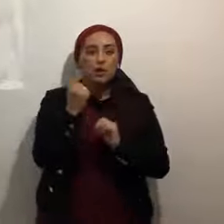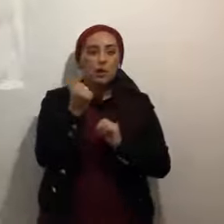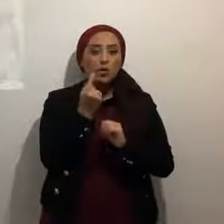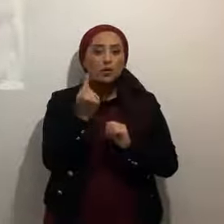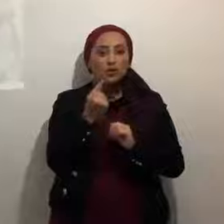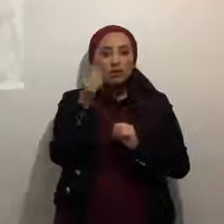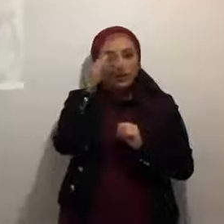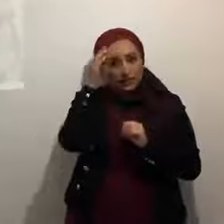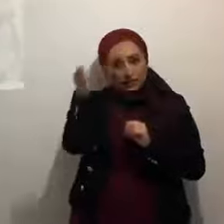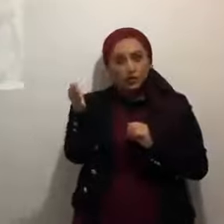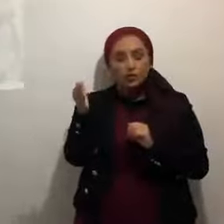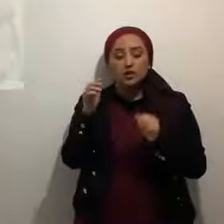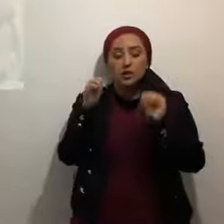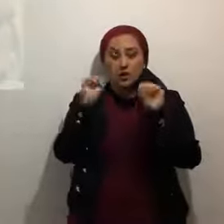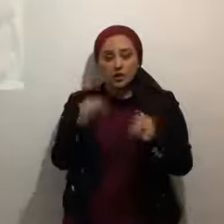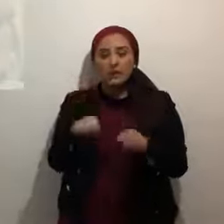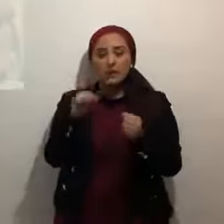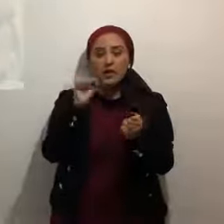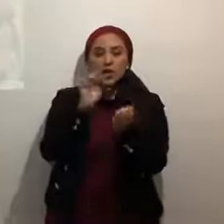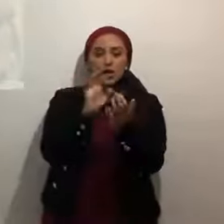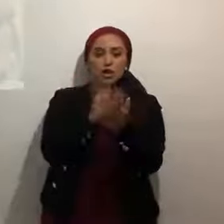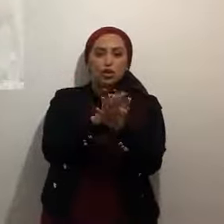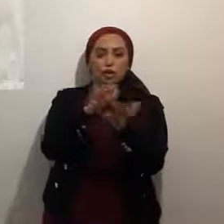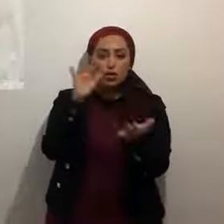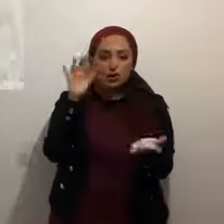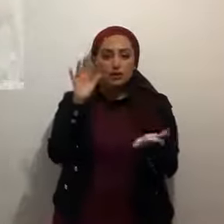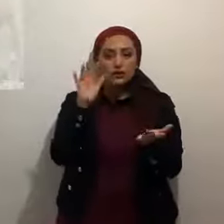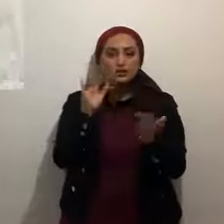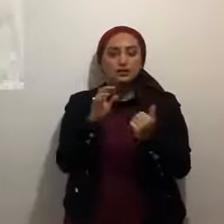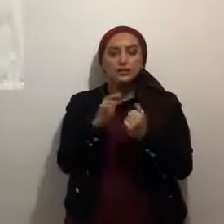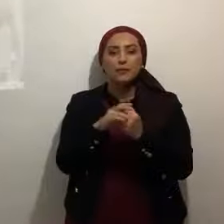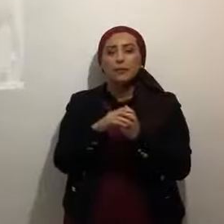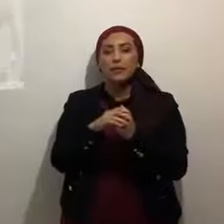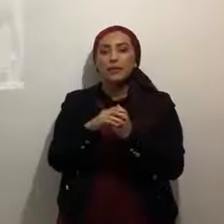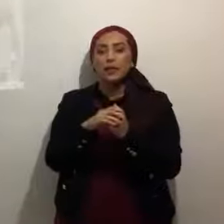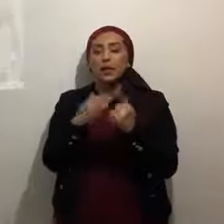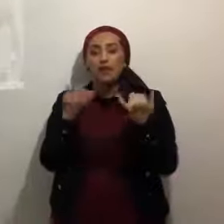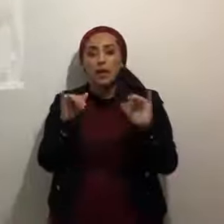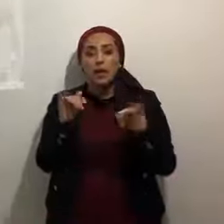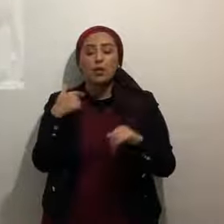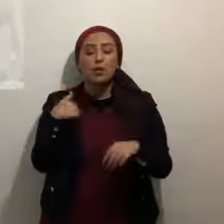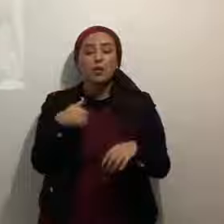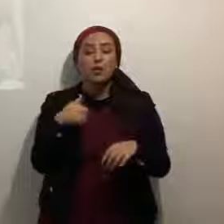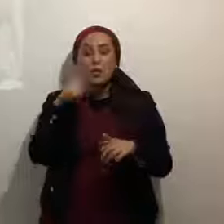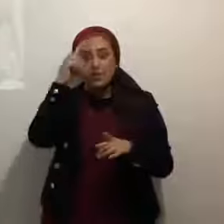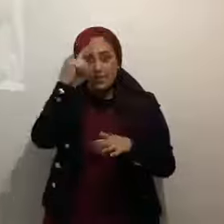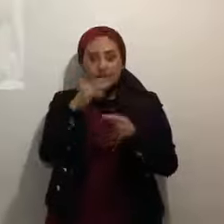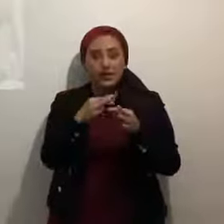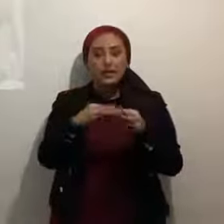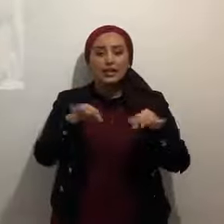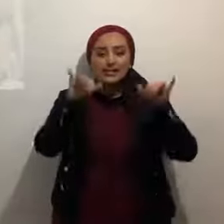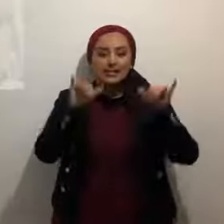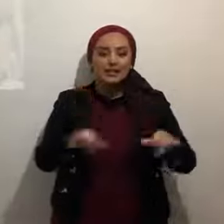futuro puede ser glorioso, anótalo tal cual, mientras permanezca la fe cada mañana en